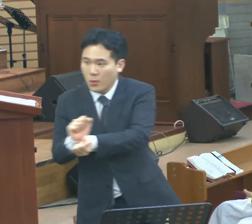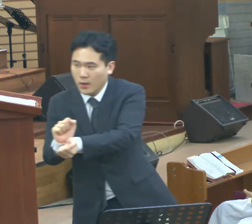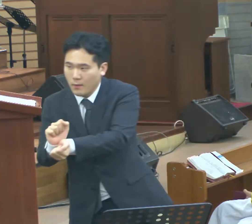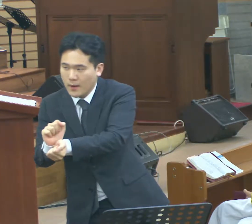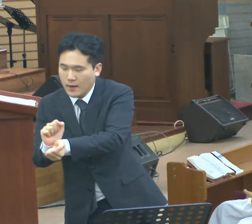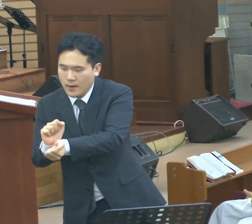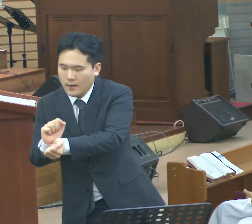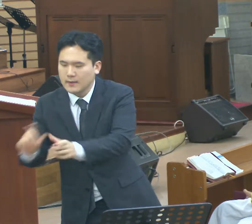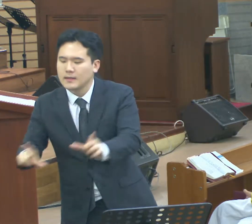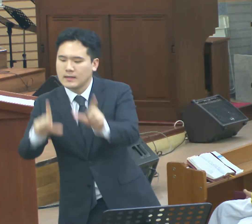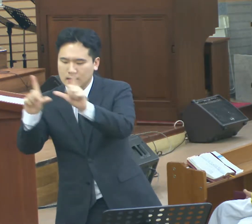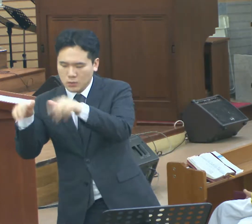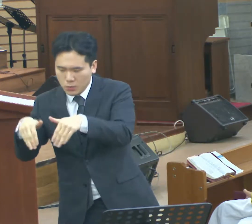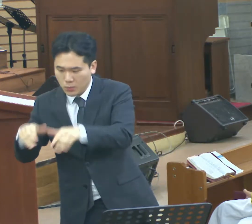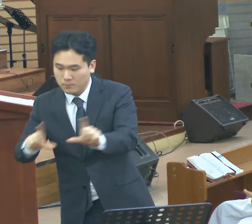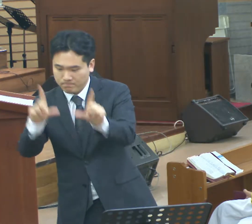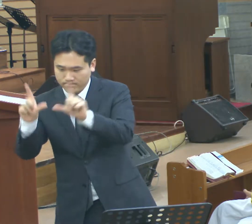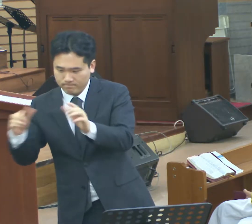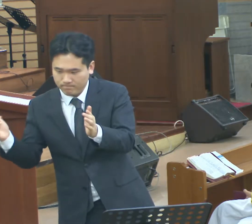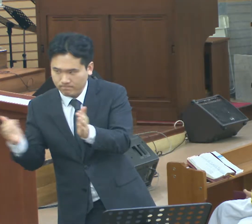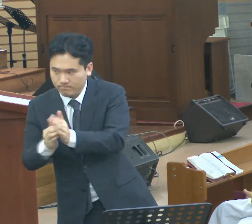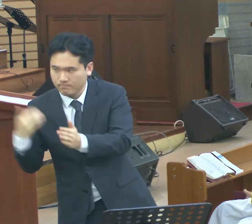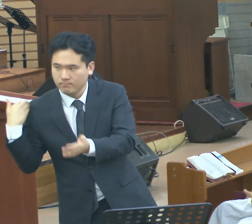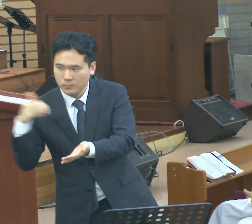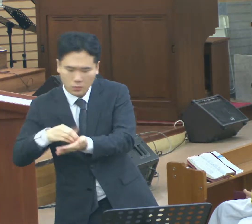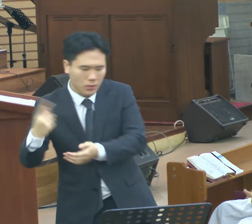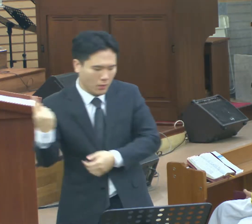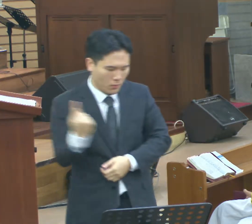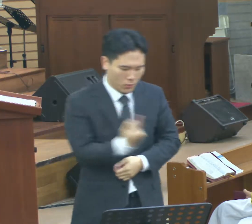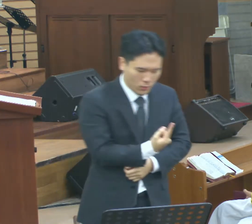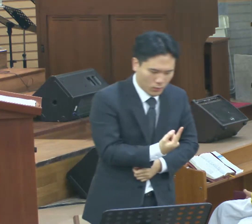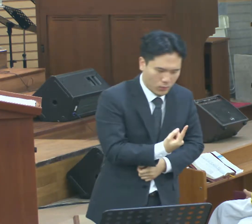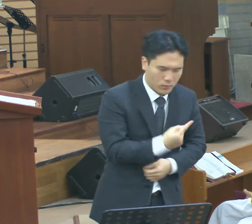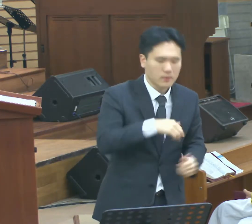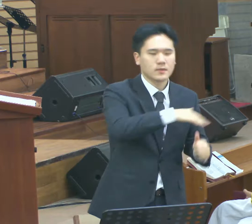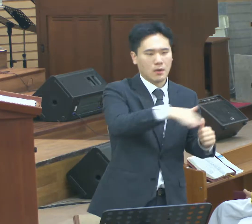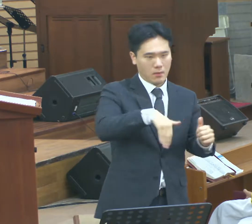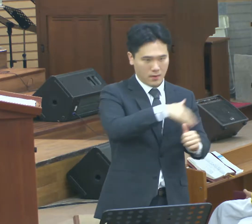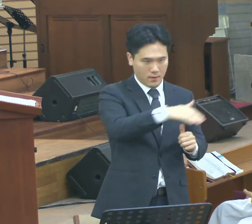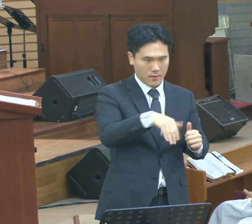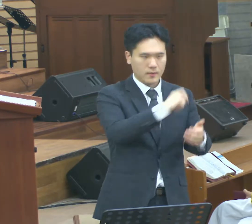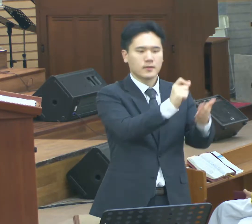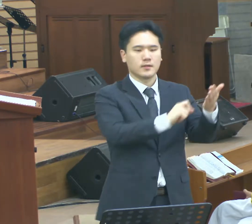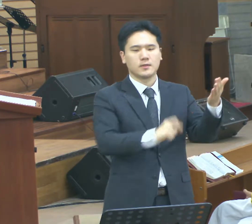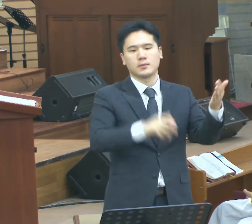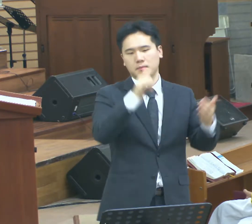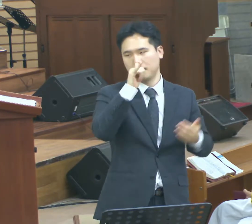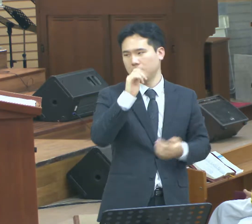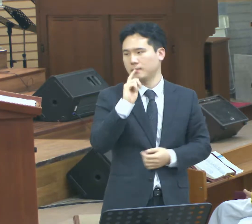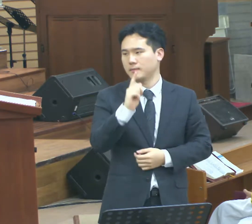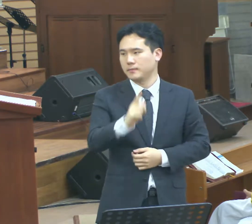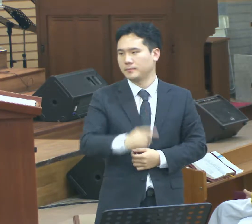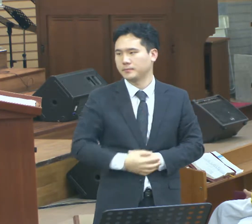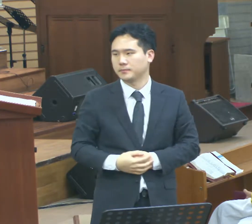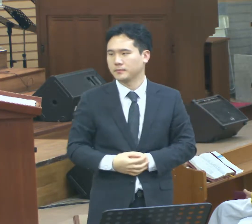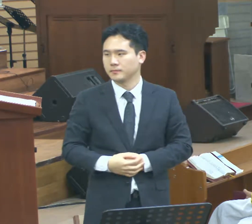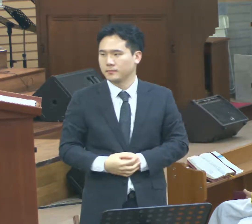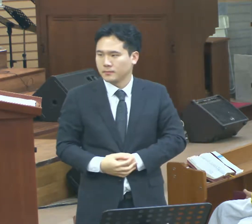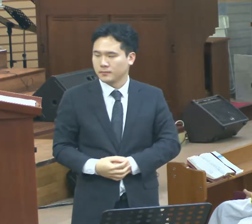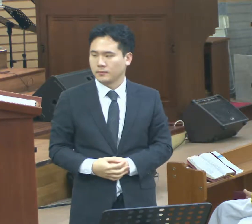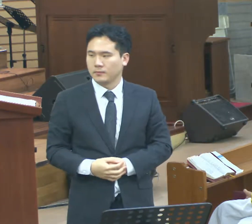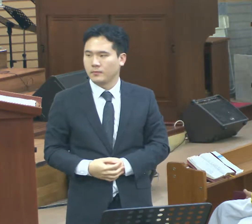돌아오는 포로 후기 상황을 배경으로 쓰여진 것이다, 이렇게 정리를 한 이론이 있는